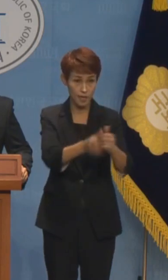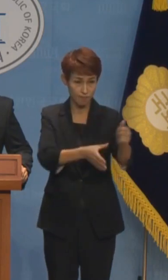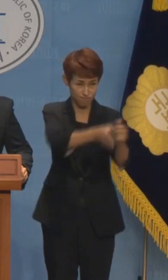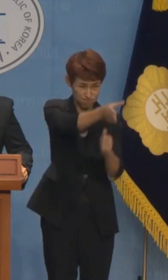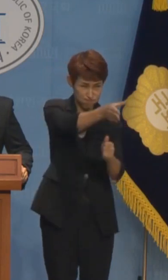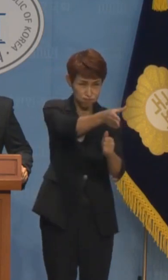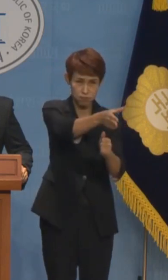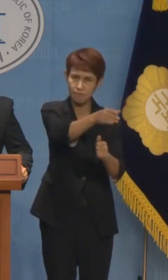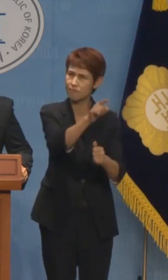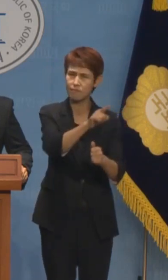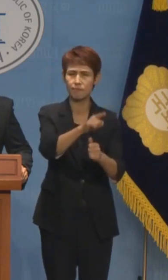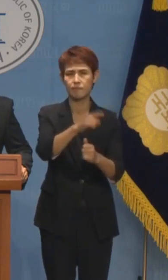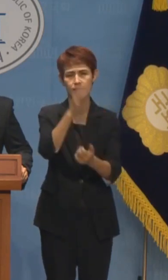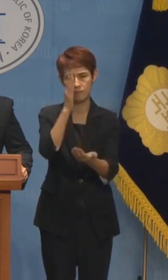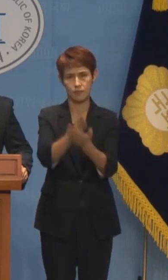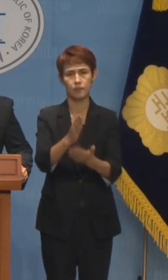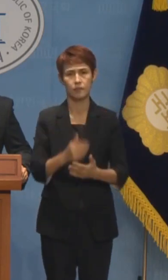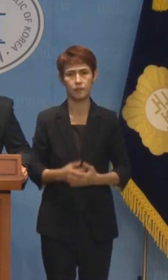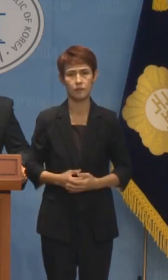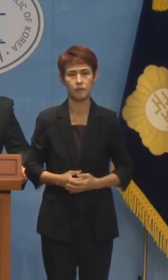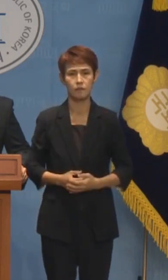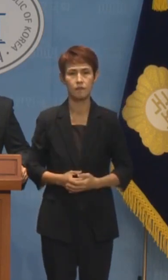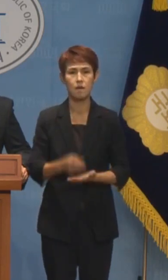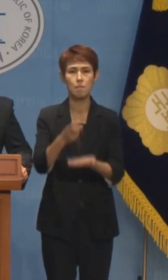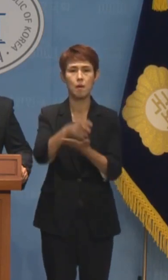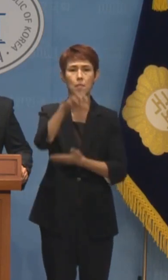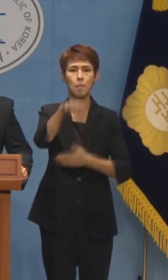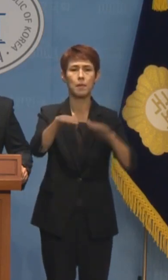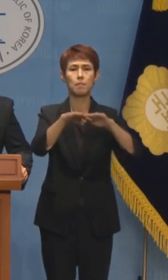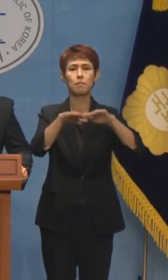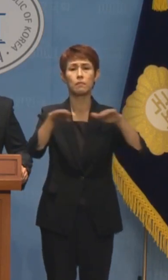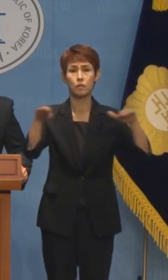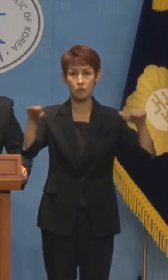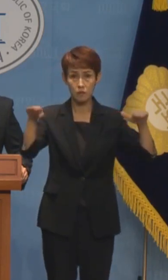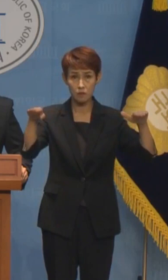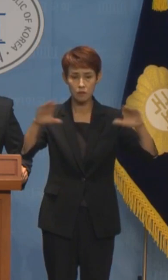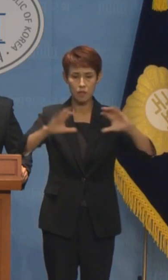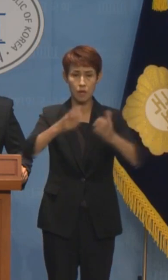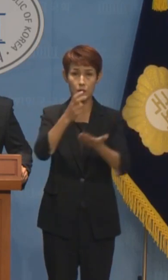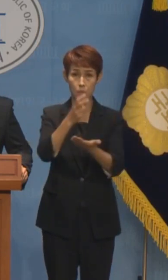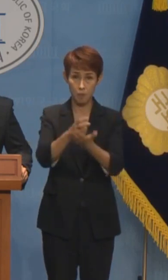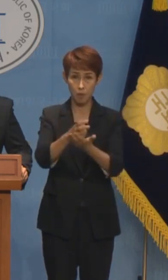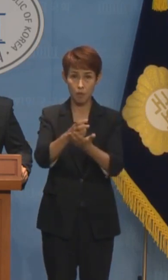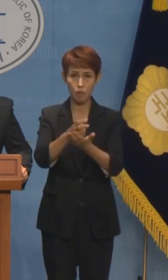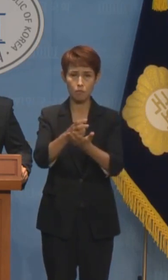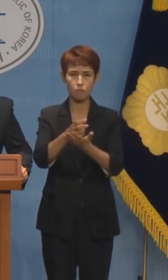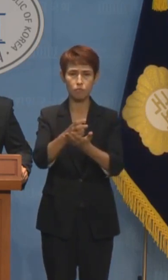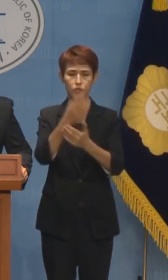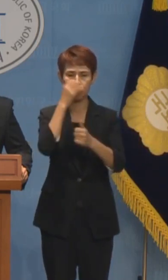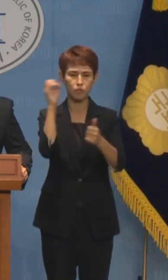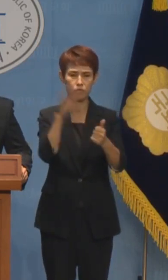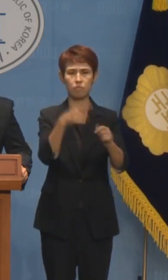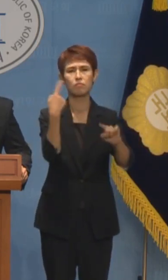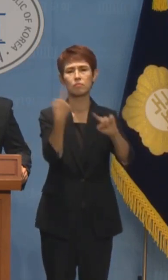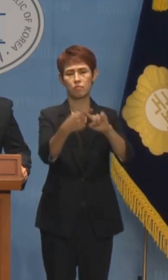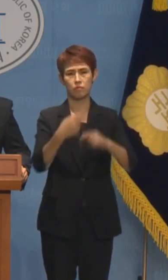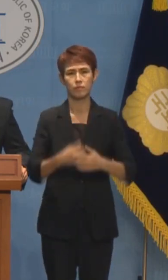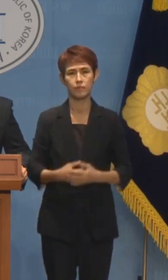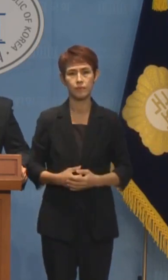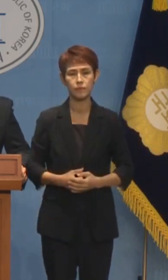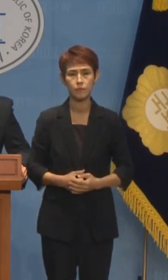불방망이를들이 된다면 법앞에 평등이라는 헌법 가치를 위배하게 되는 것입니다